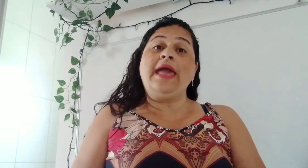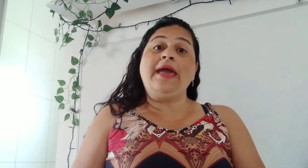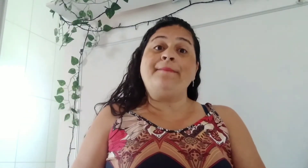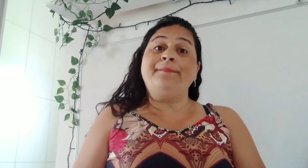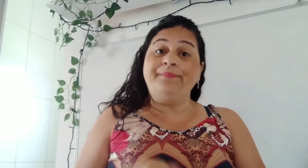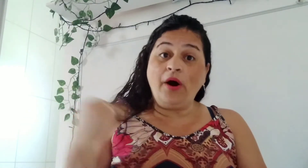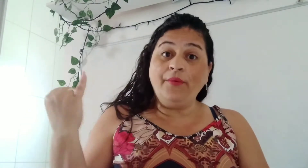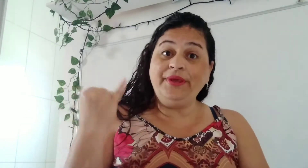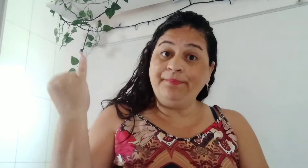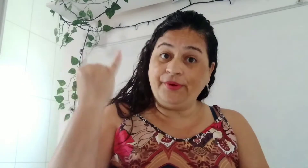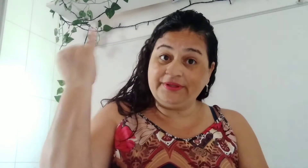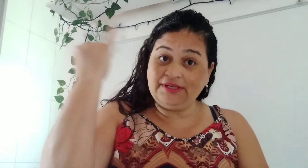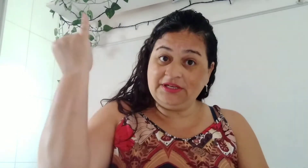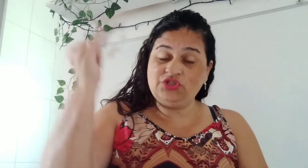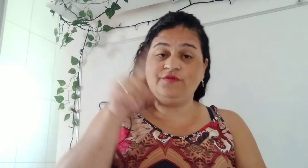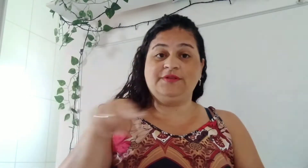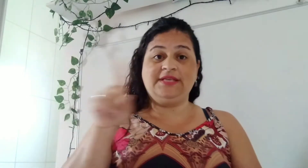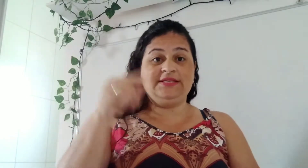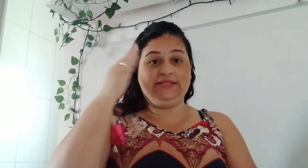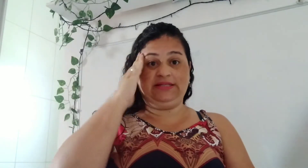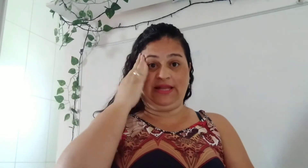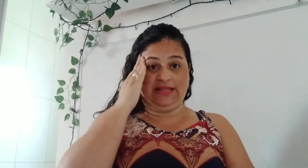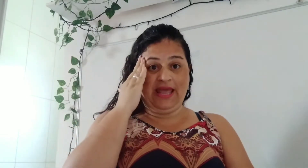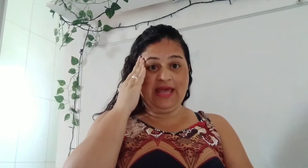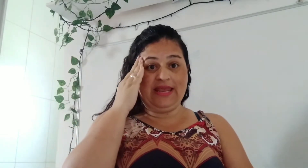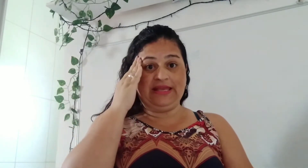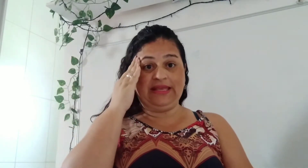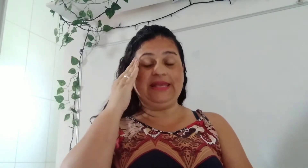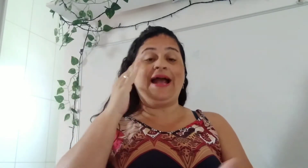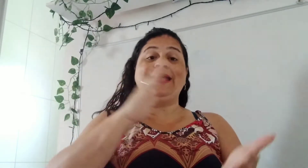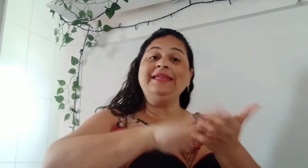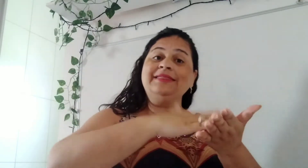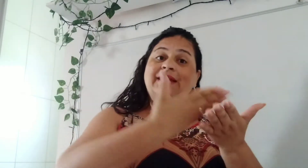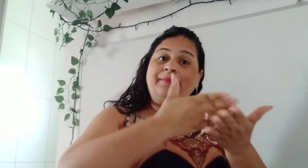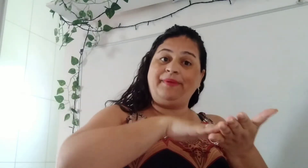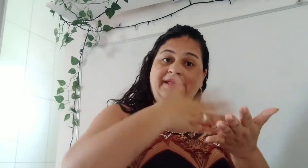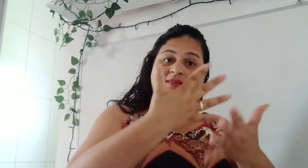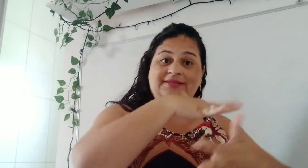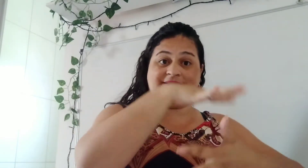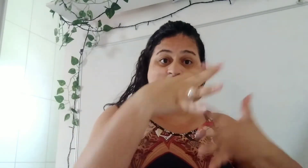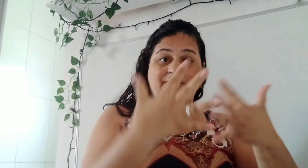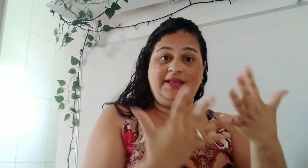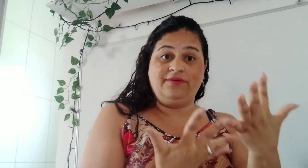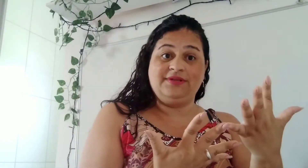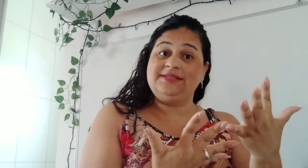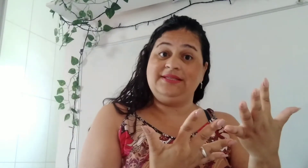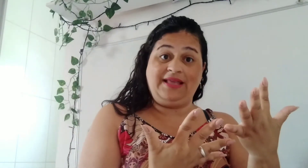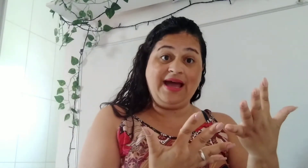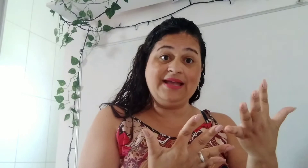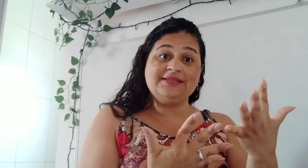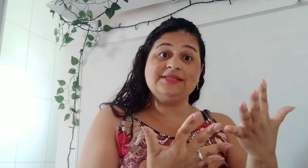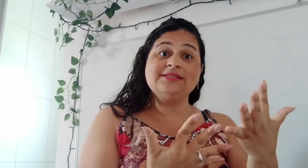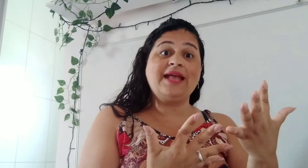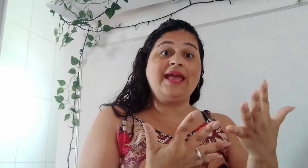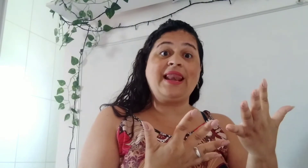É bom e importante vocês entenderem que a interpretação em língua de sinais,